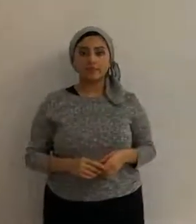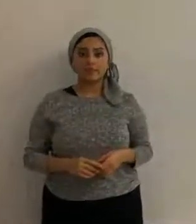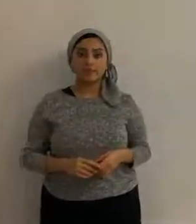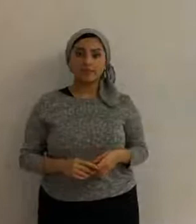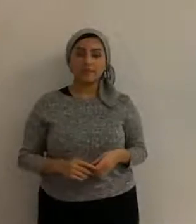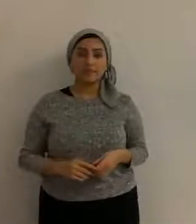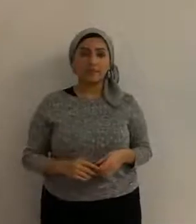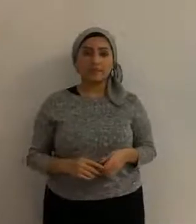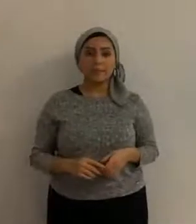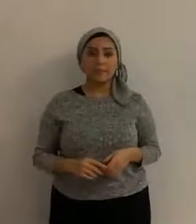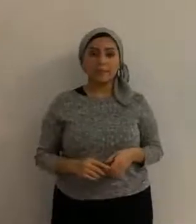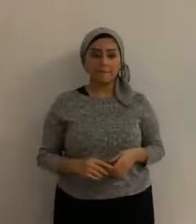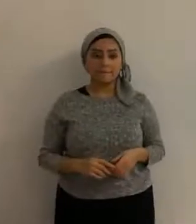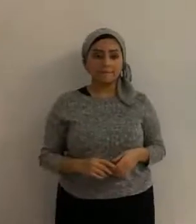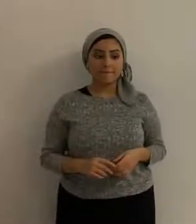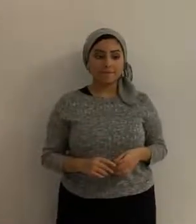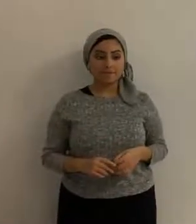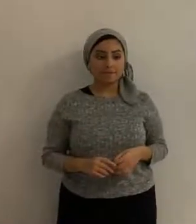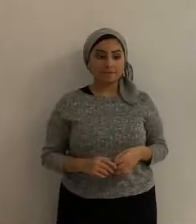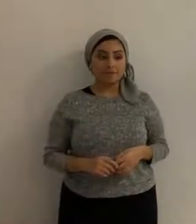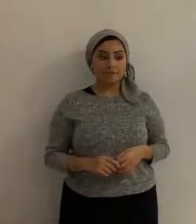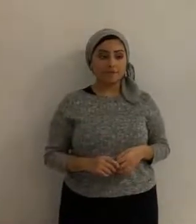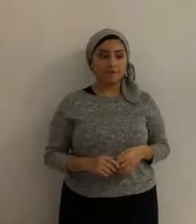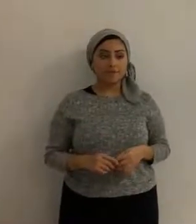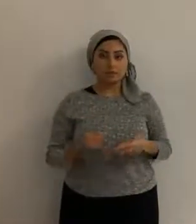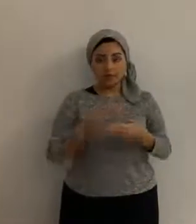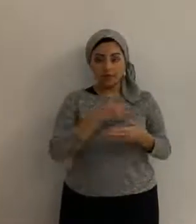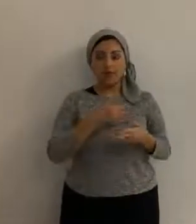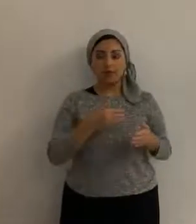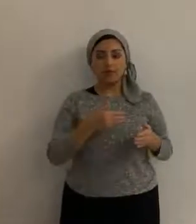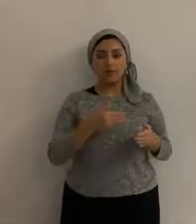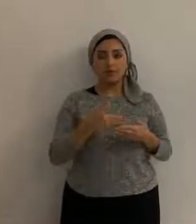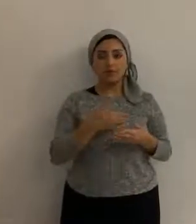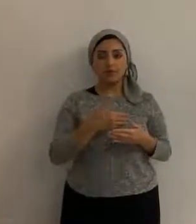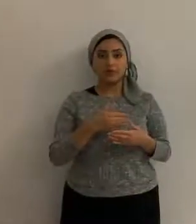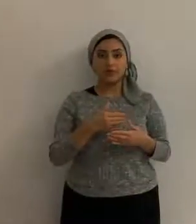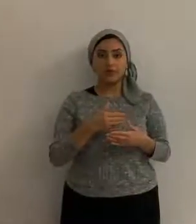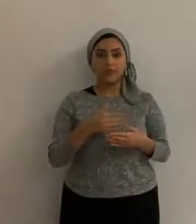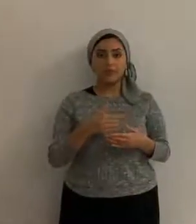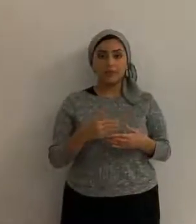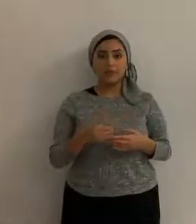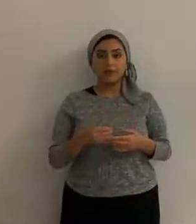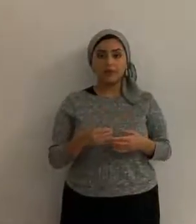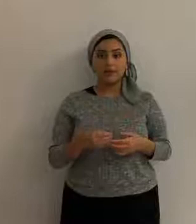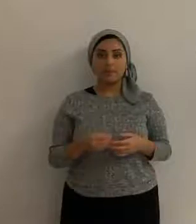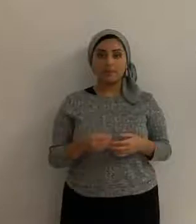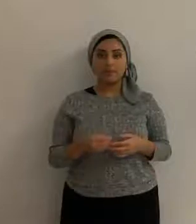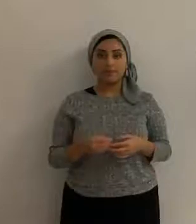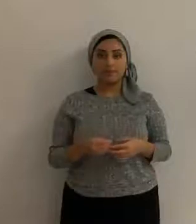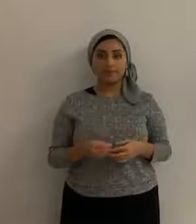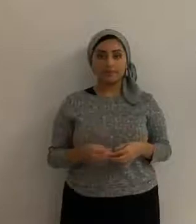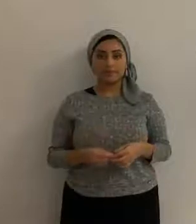Y entonces, bueno, antes de pasar a la siguiente, quiero nada más que